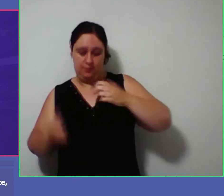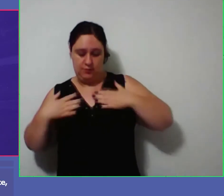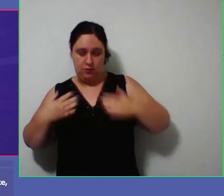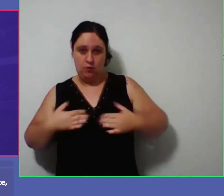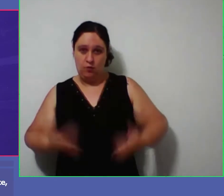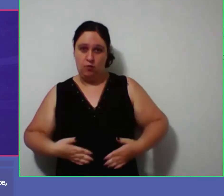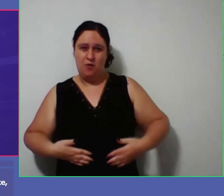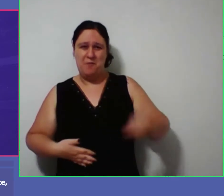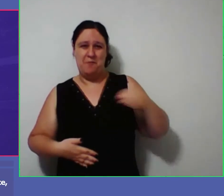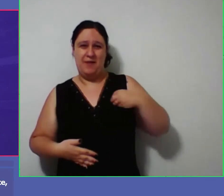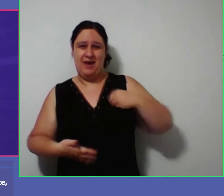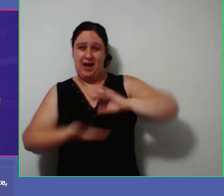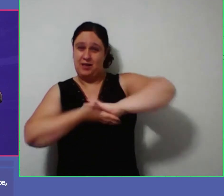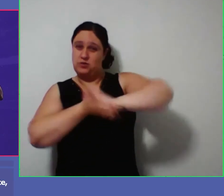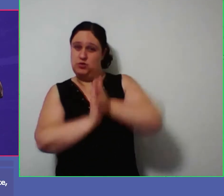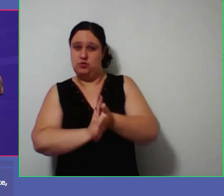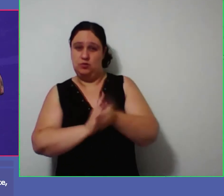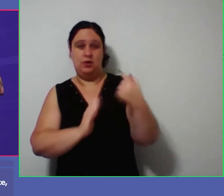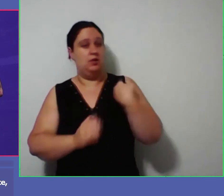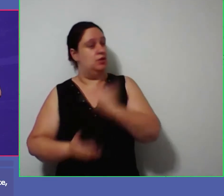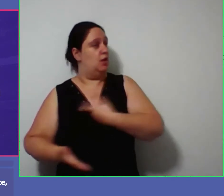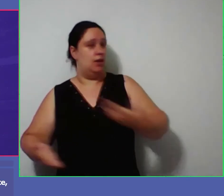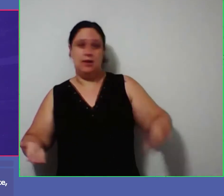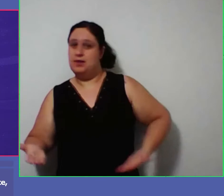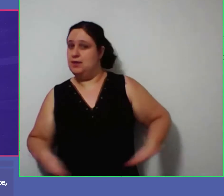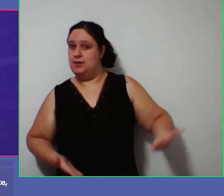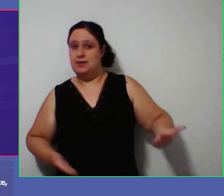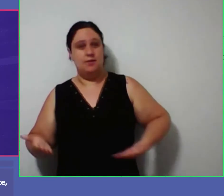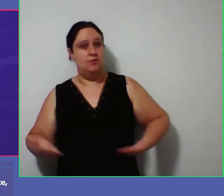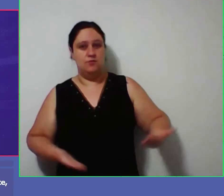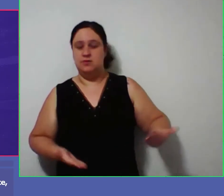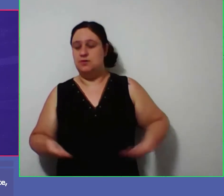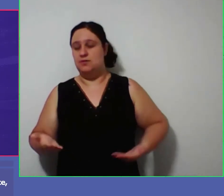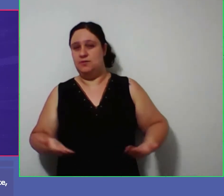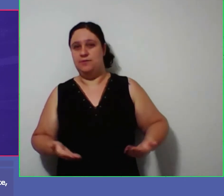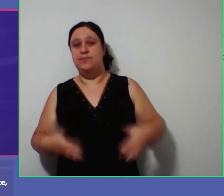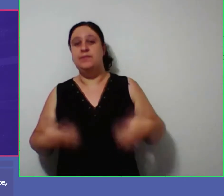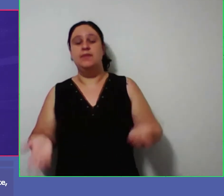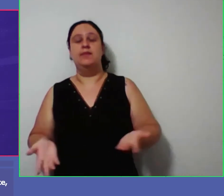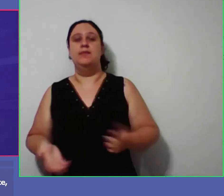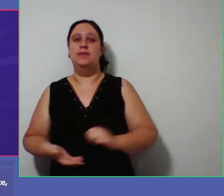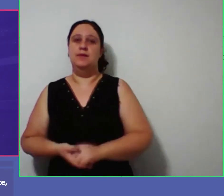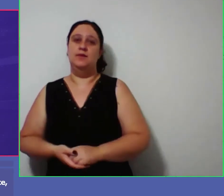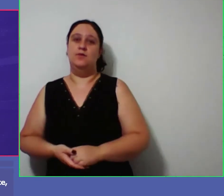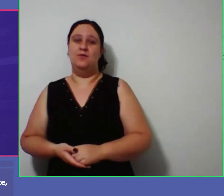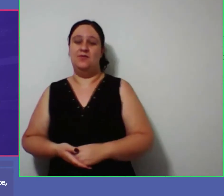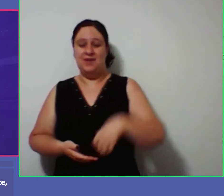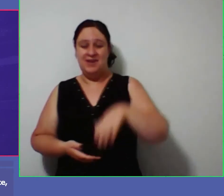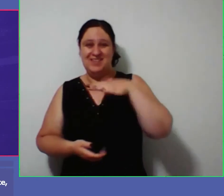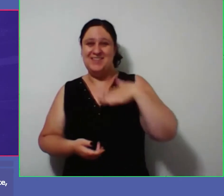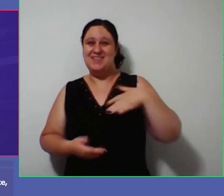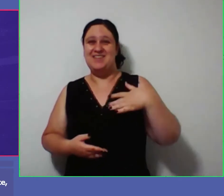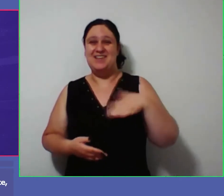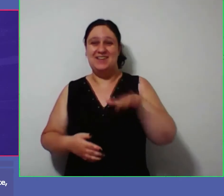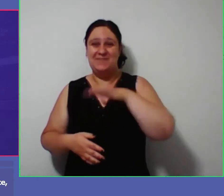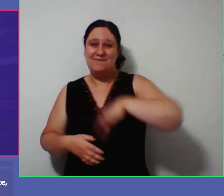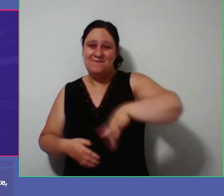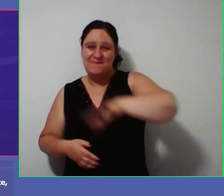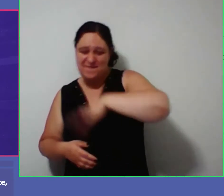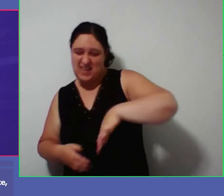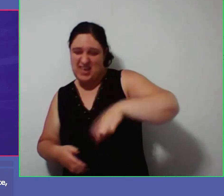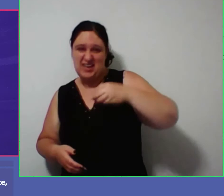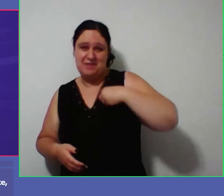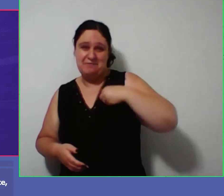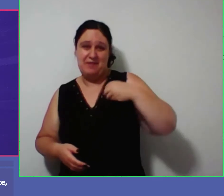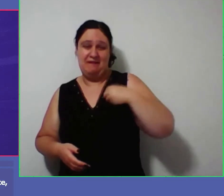pecado como escravo. Nós saímos então dessa esfera da carne, dessa esfera do velho homem, porque o nosso velho